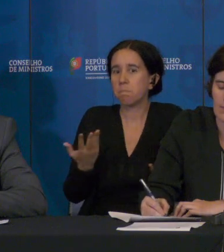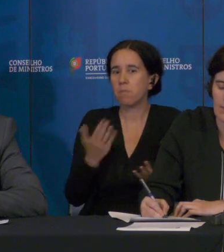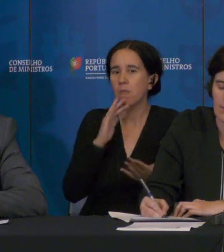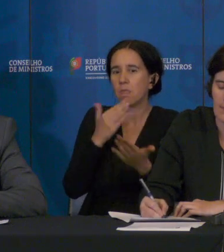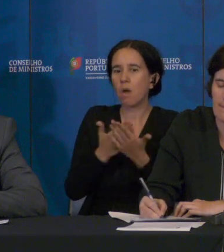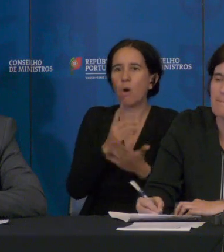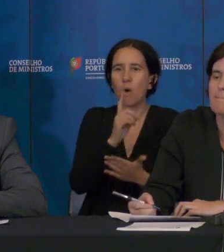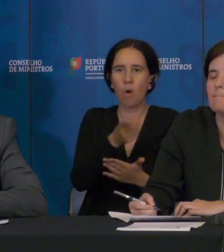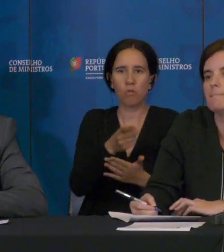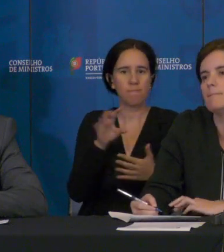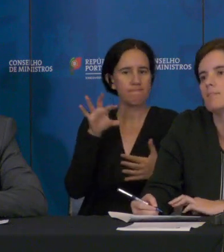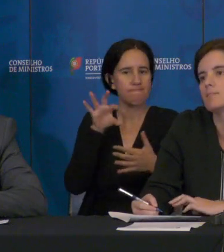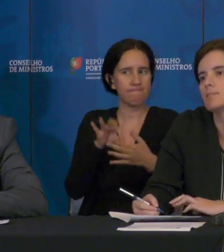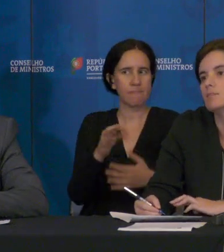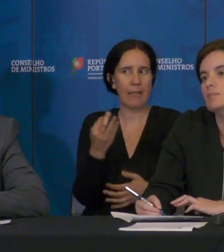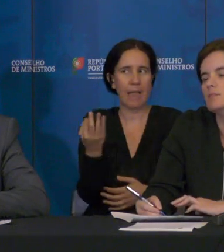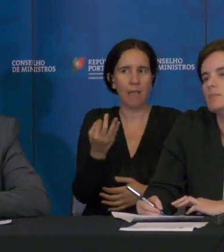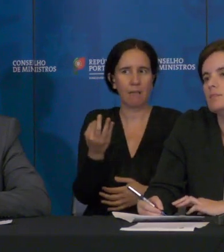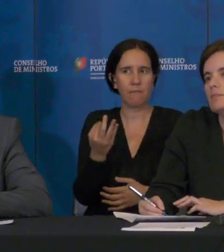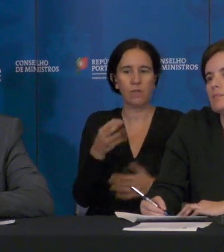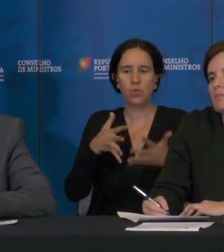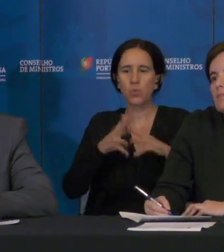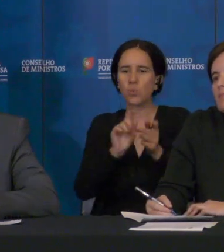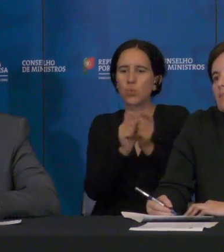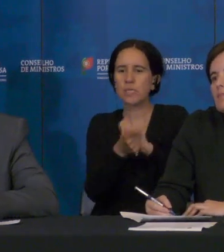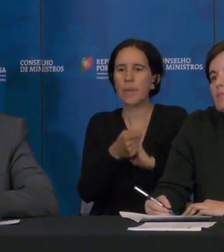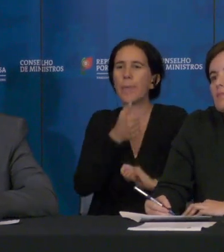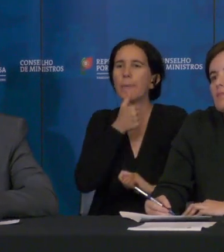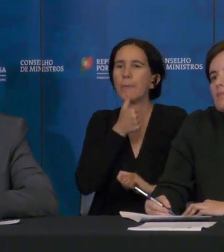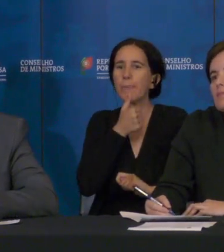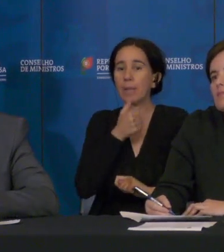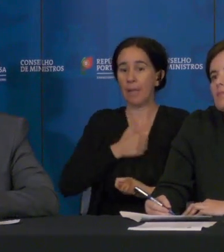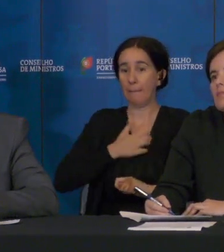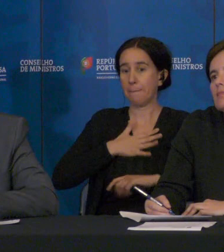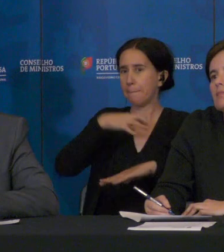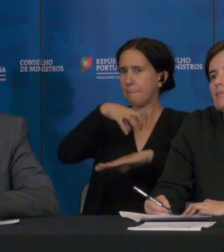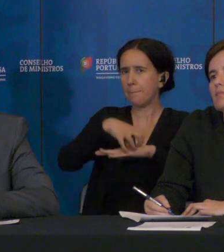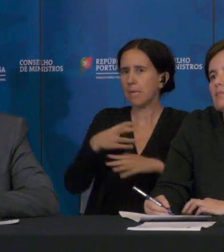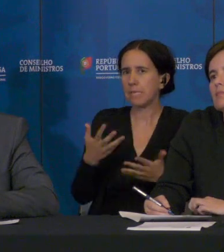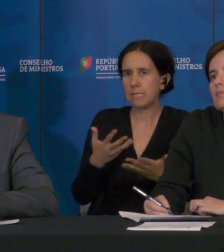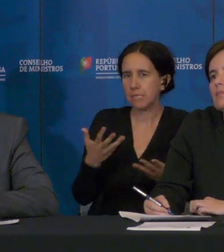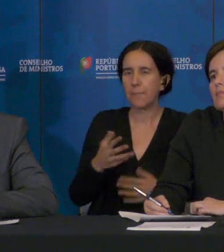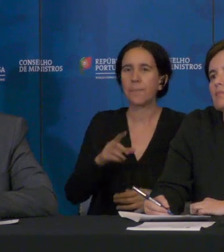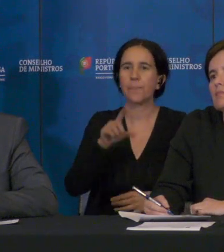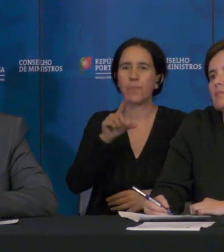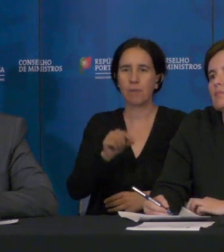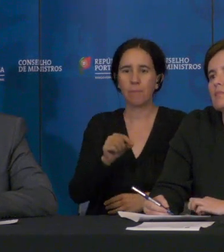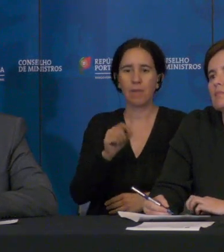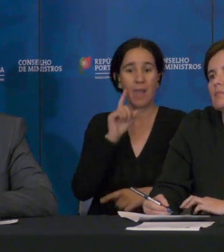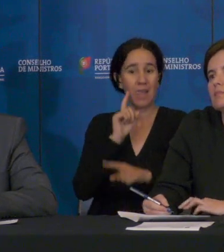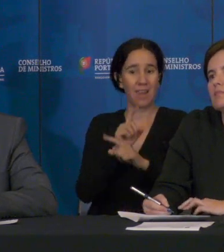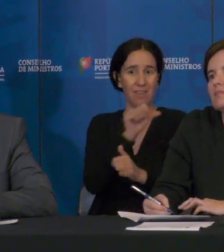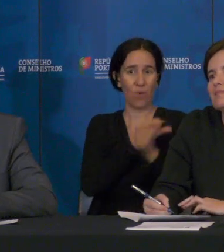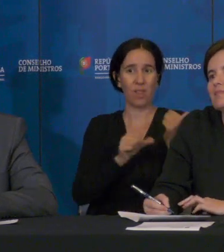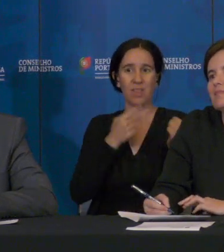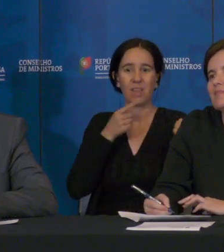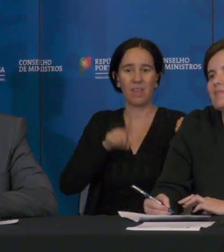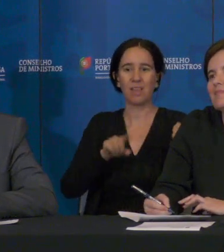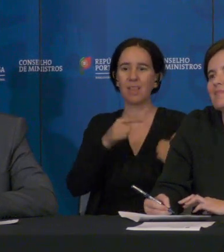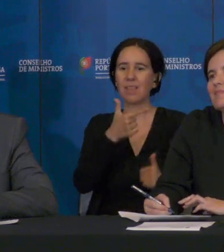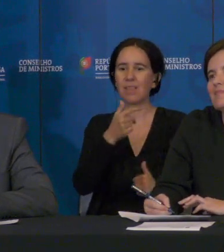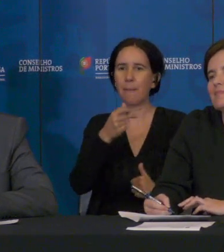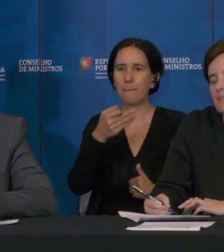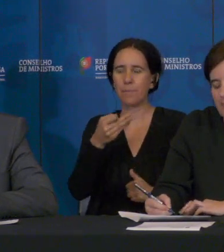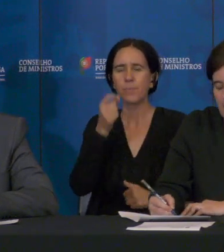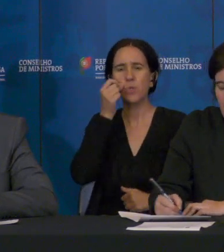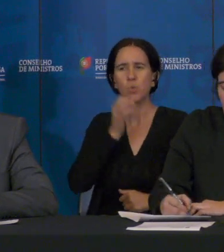isso poderá representar, mesmo em termos de reestruturação da empresa. Voltando à TAP, o Sr. Ministro